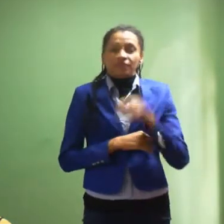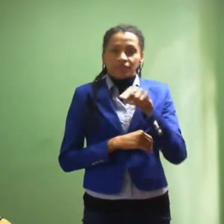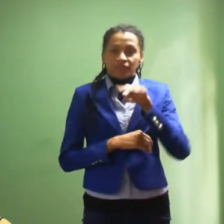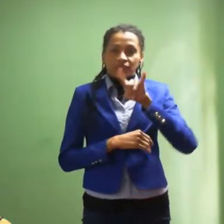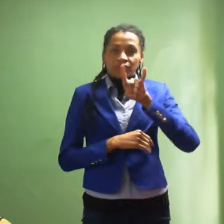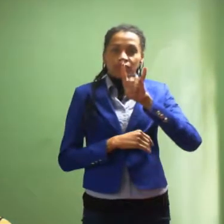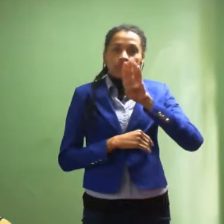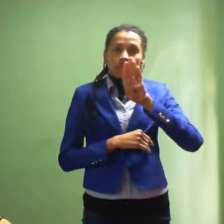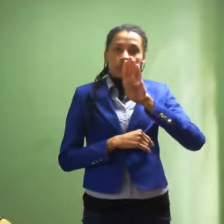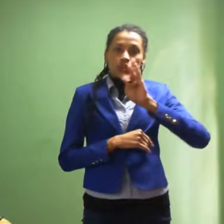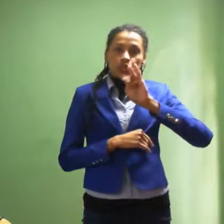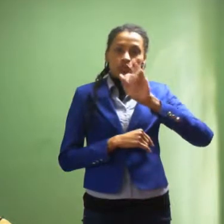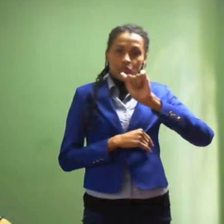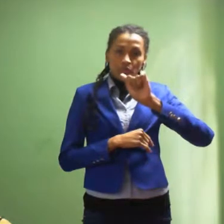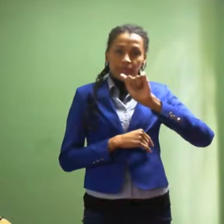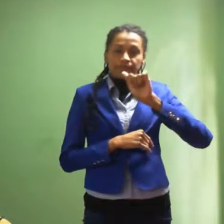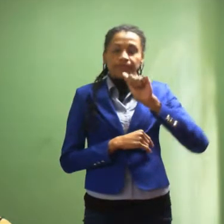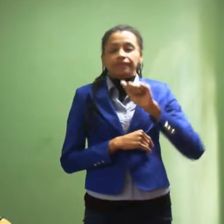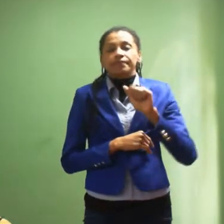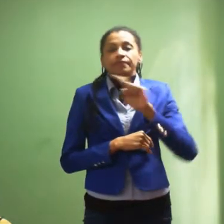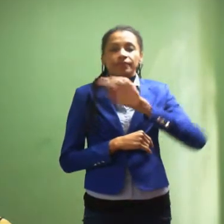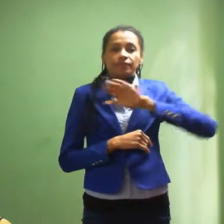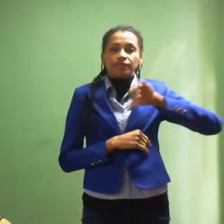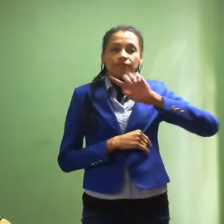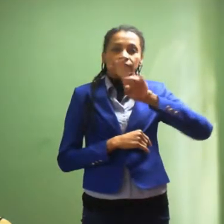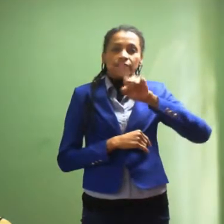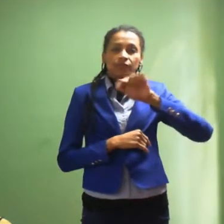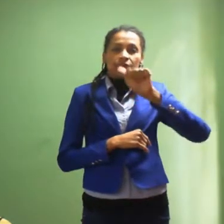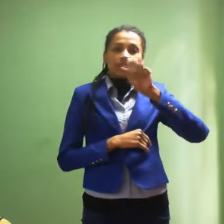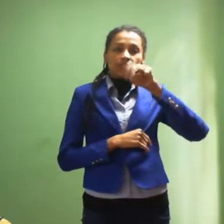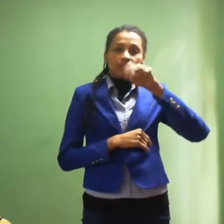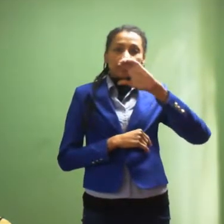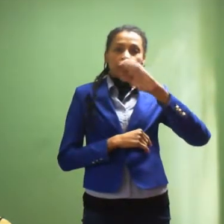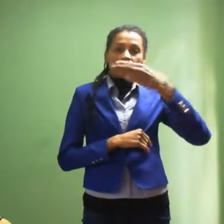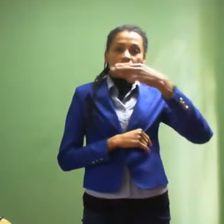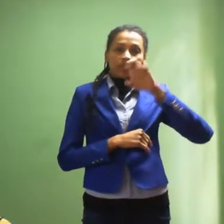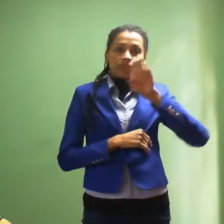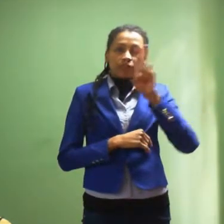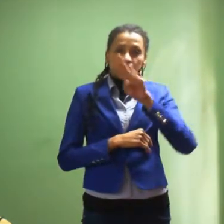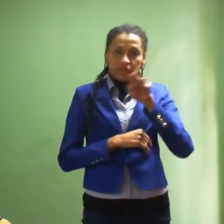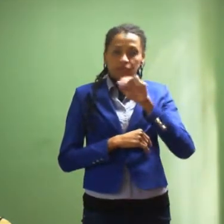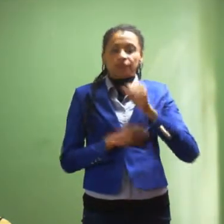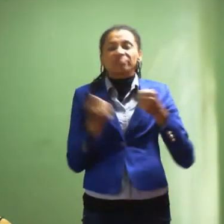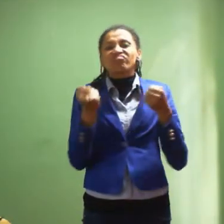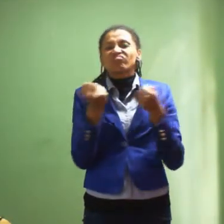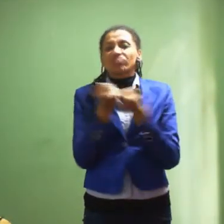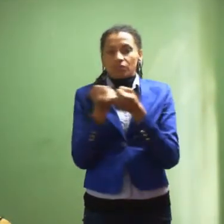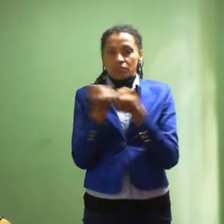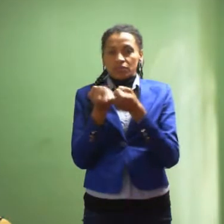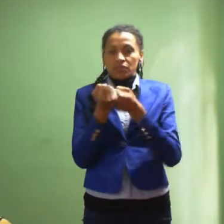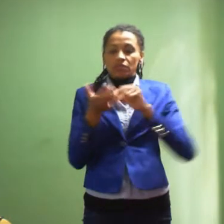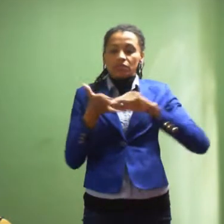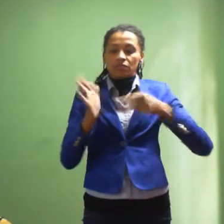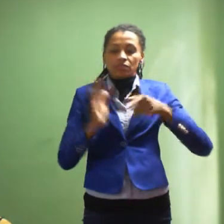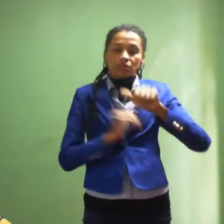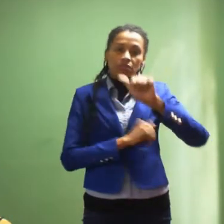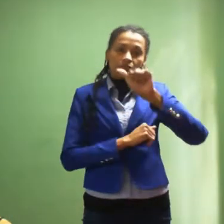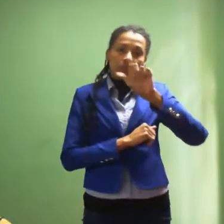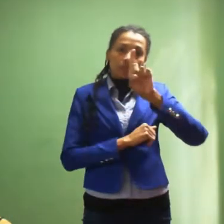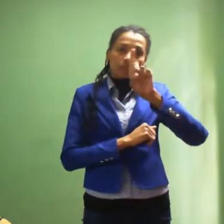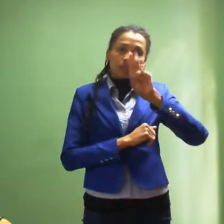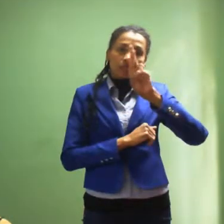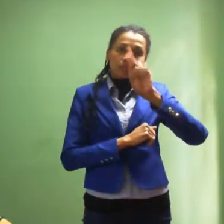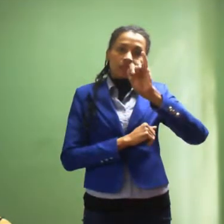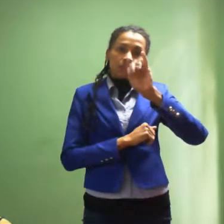y en el apoyo técnico Adriana Guerrero. En días pasados habíamos trabajado una videoconferencia sobre la lengua